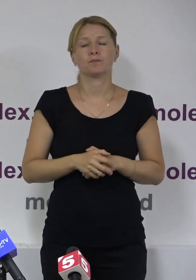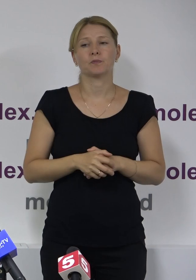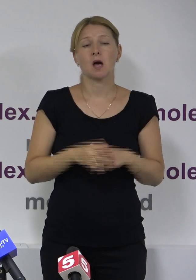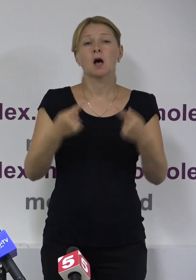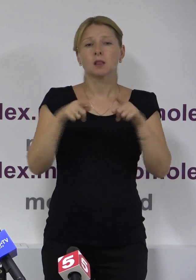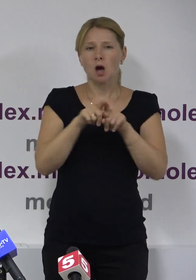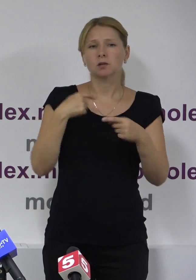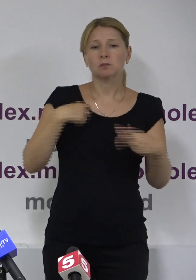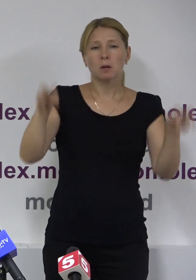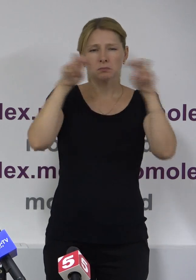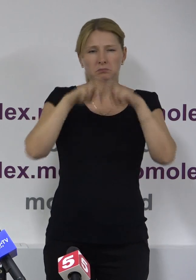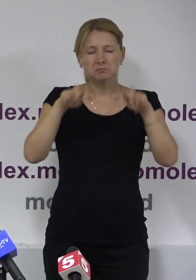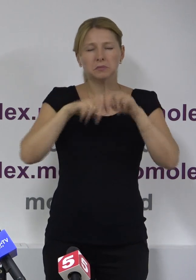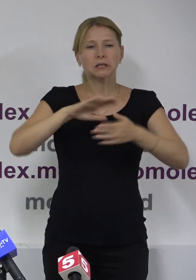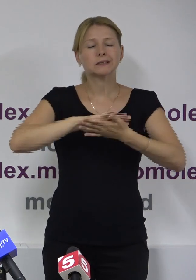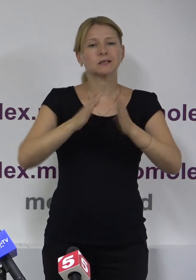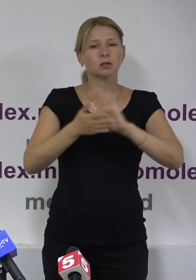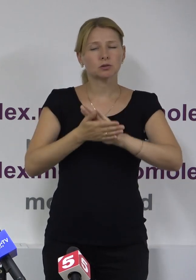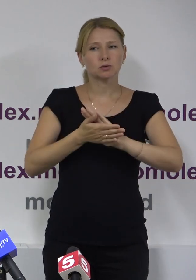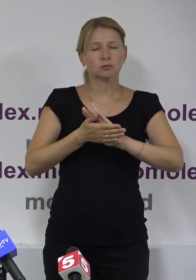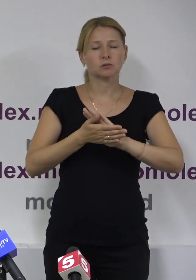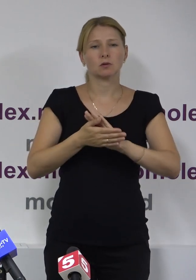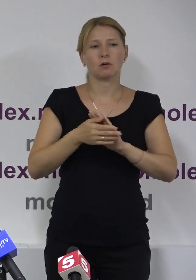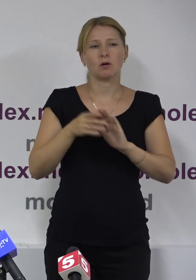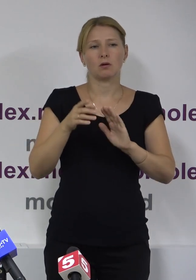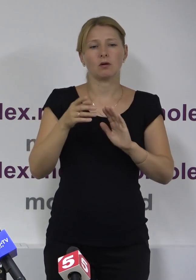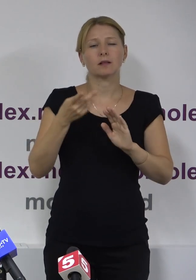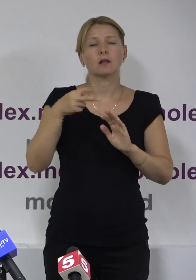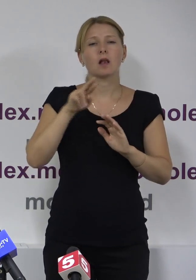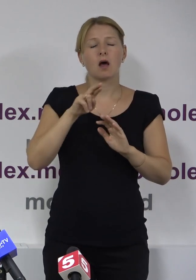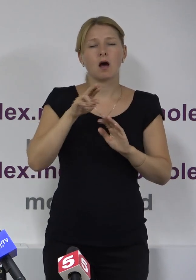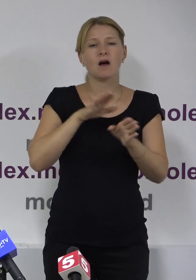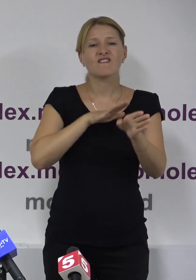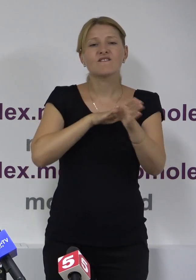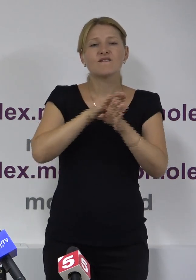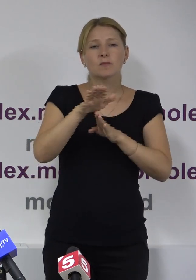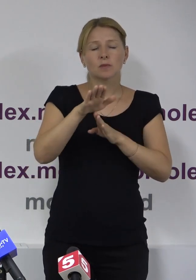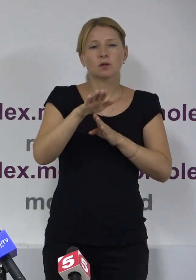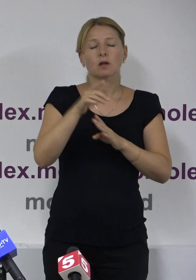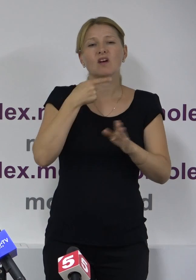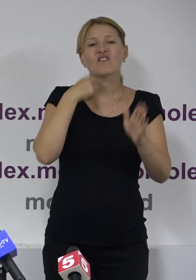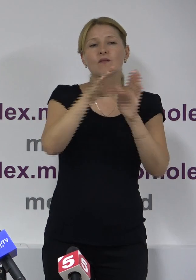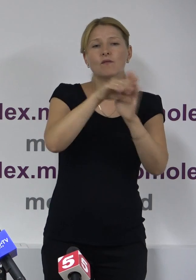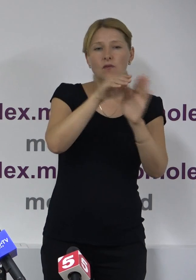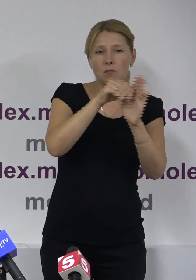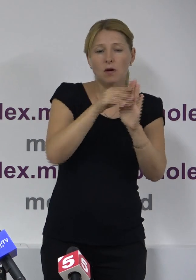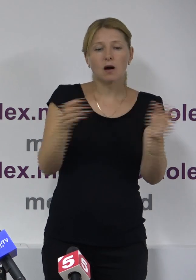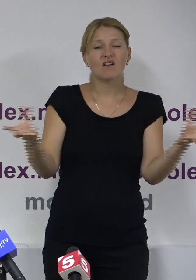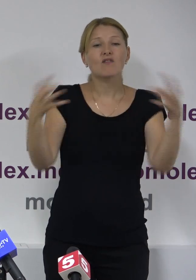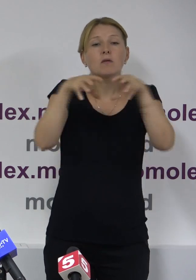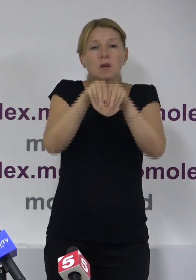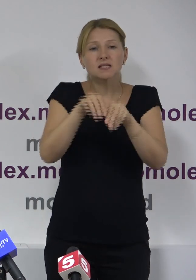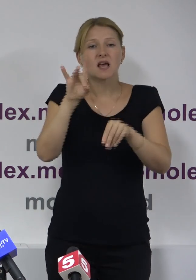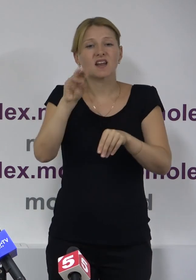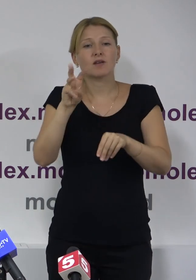fel am analizat și situația cu privire la organizarea alegerilor concomitentă cu referendumul.